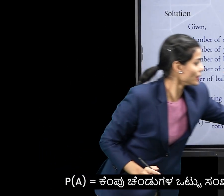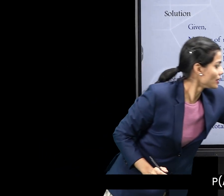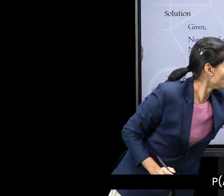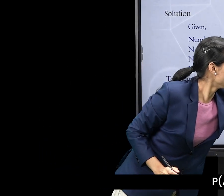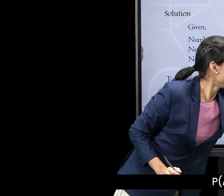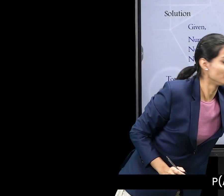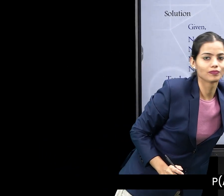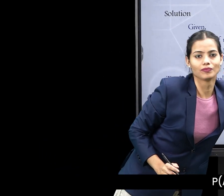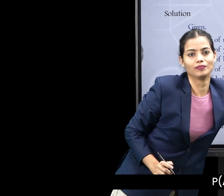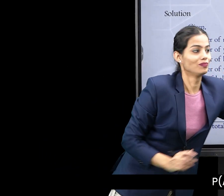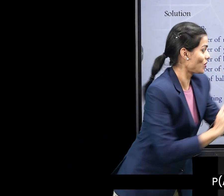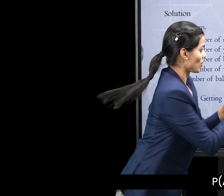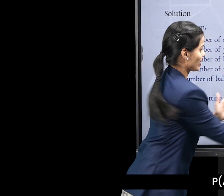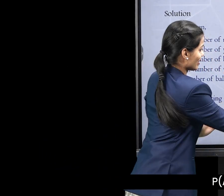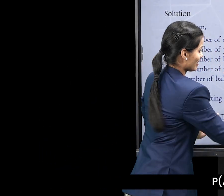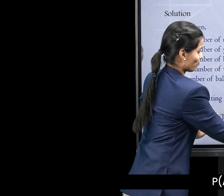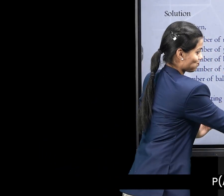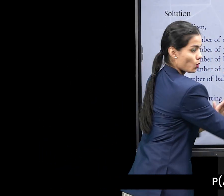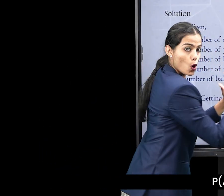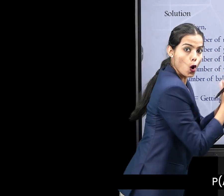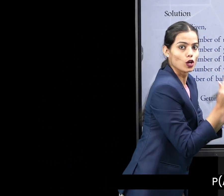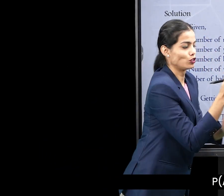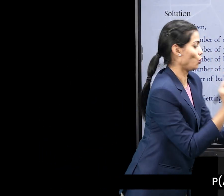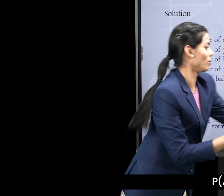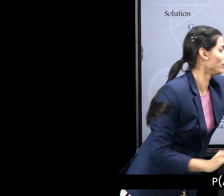ಪಿ ಆಫ್ ಎ 7/16.